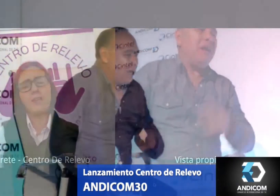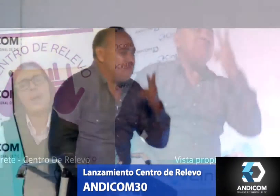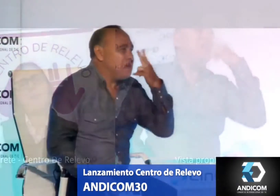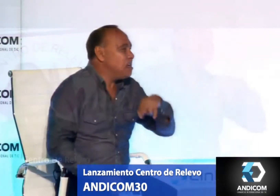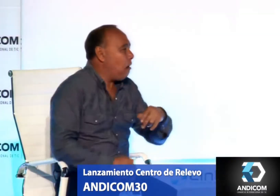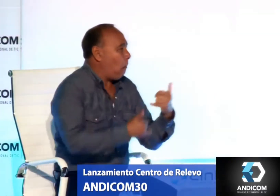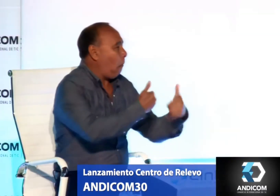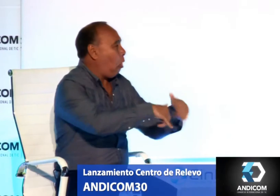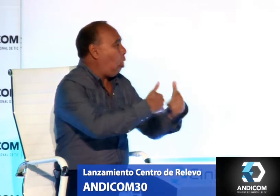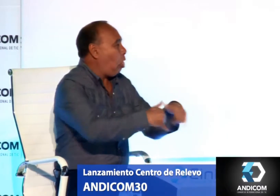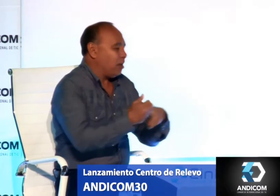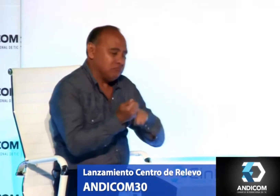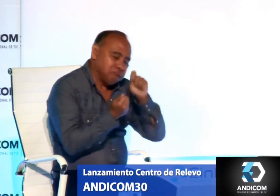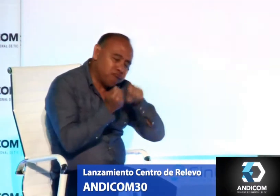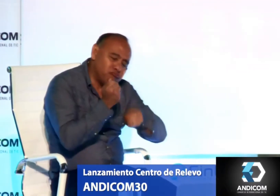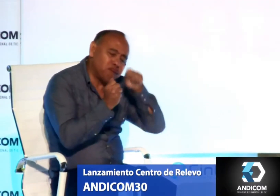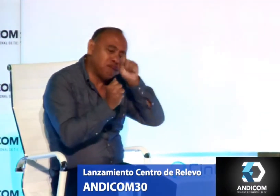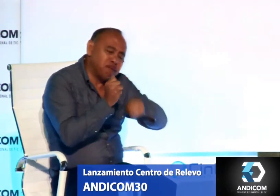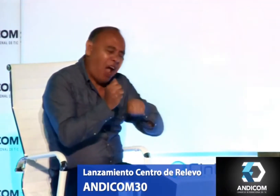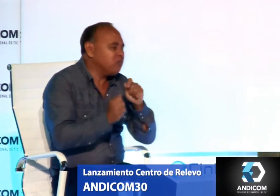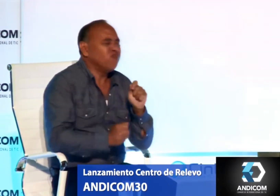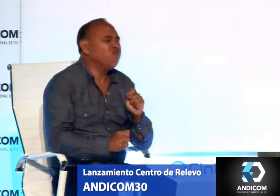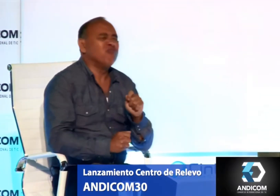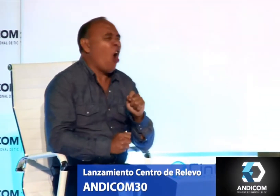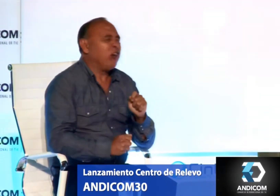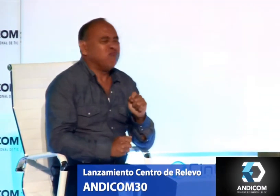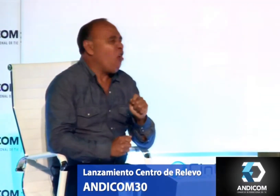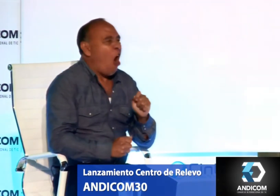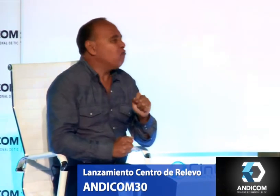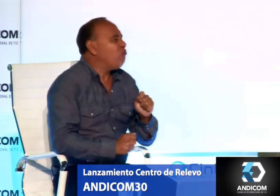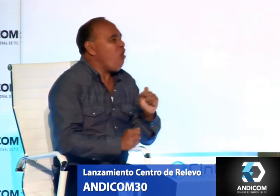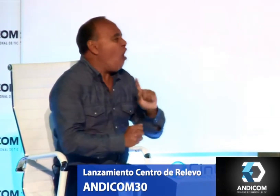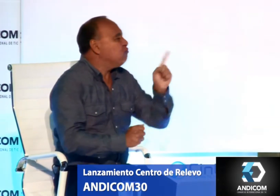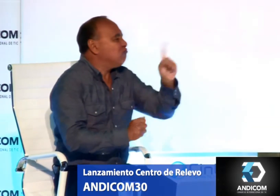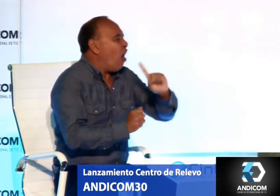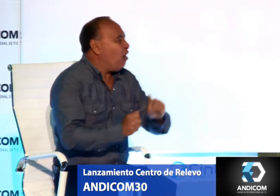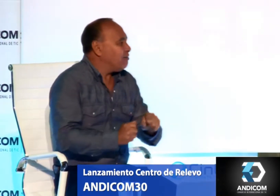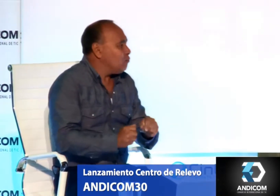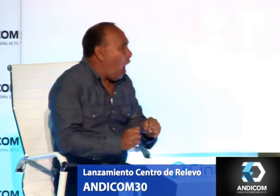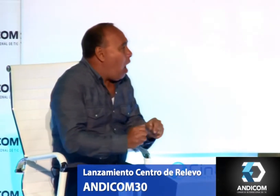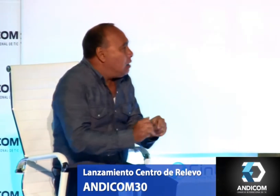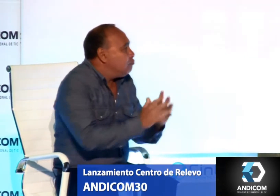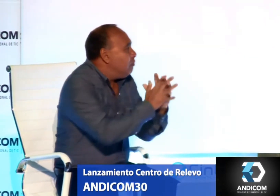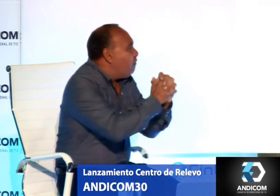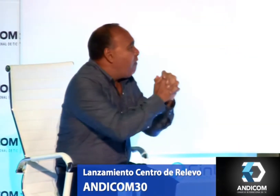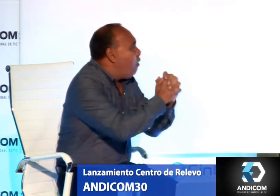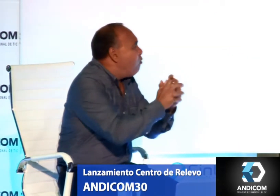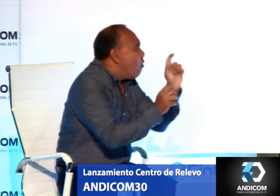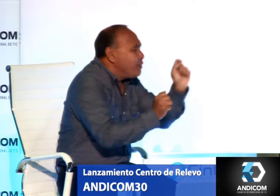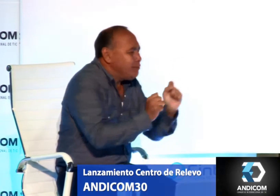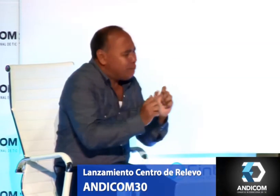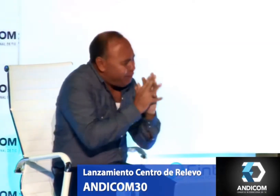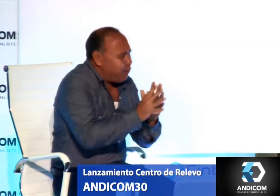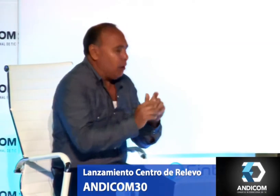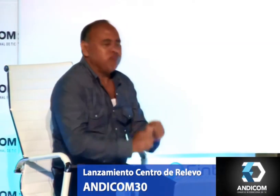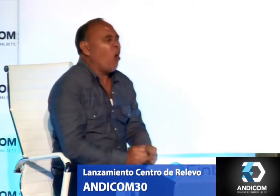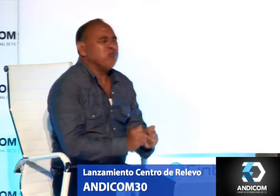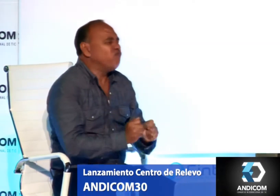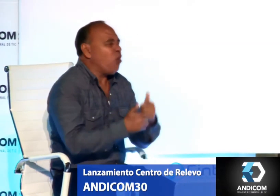tocaba, venga, amor, hazme un favor y me haces la llamada. Y ella jugando con las muñecas, no quiero hacerle la llamada. Y yo,